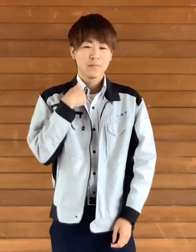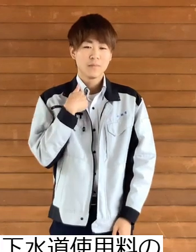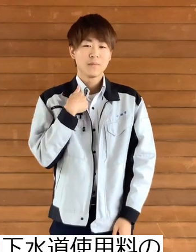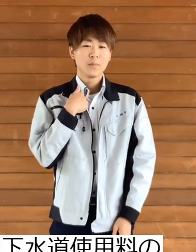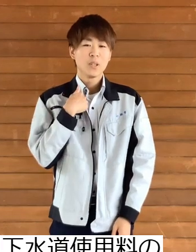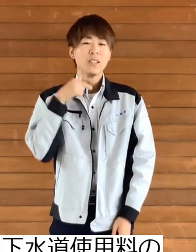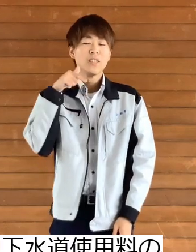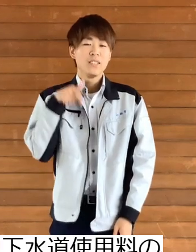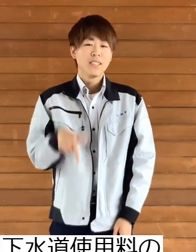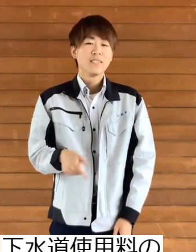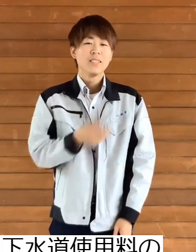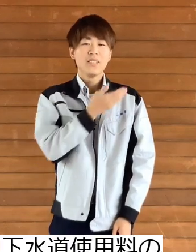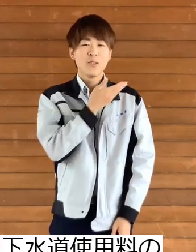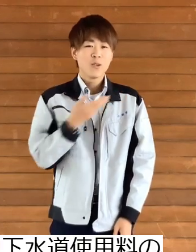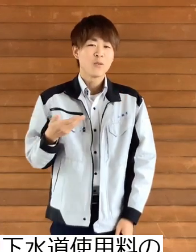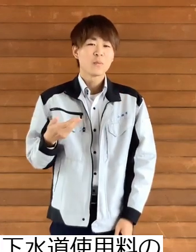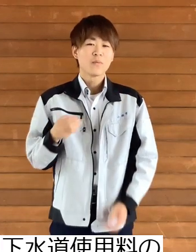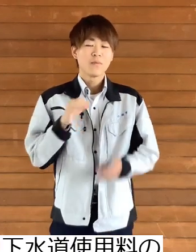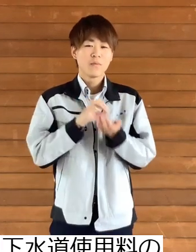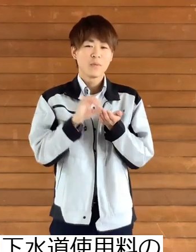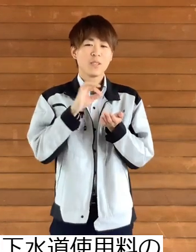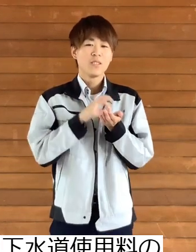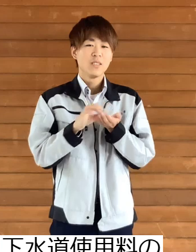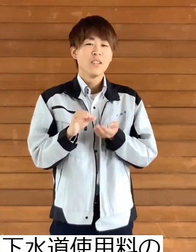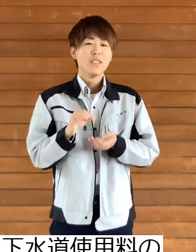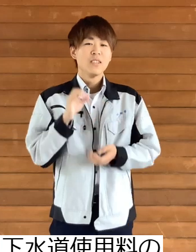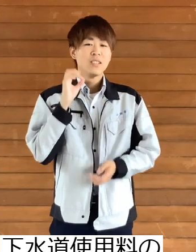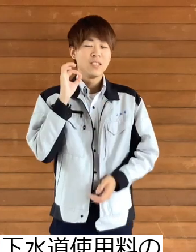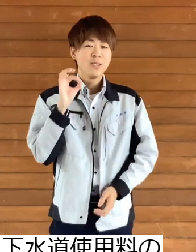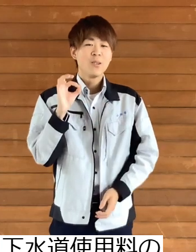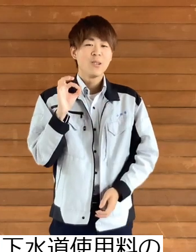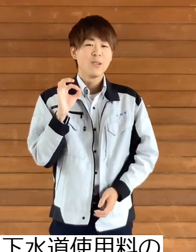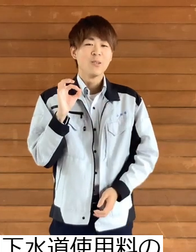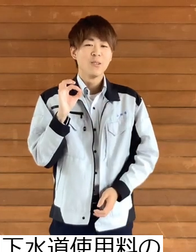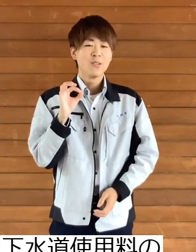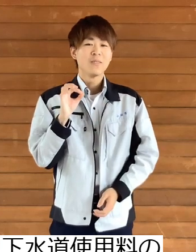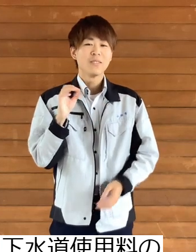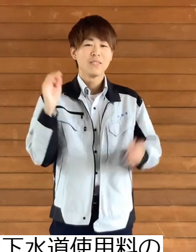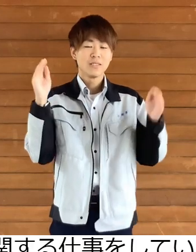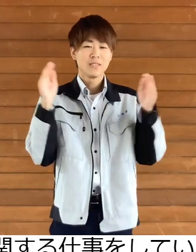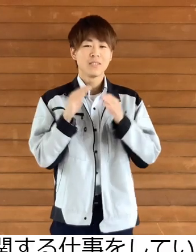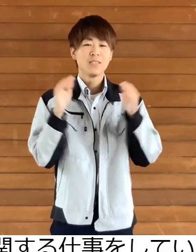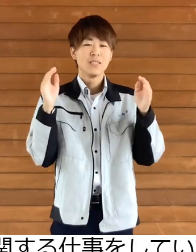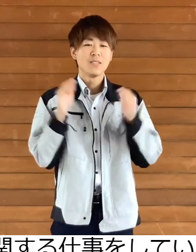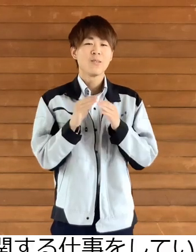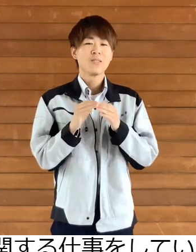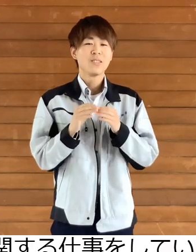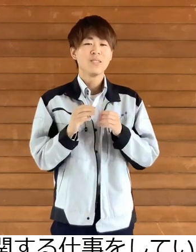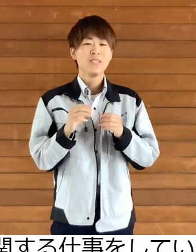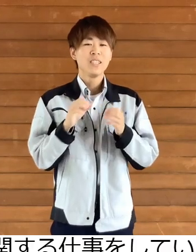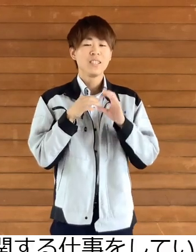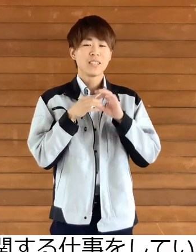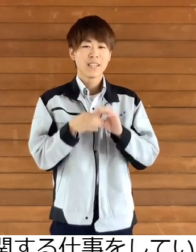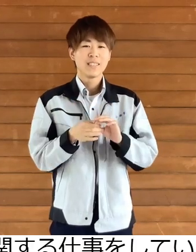です下水道使用量の徴収に